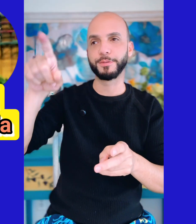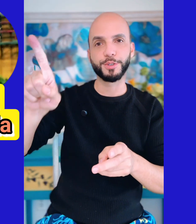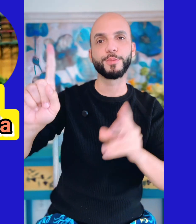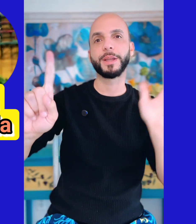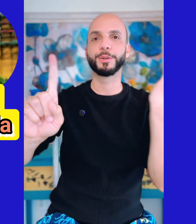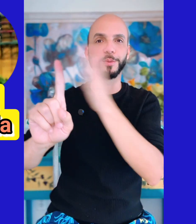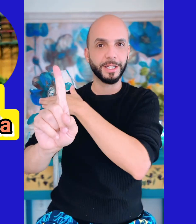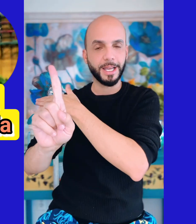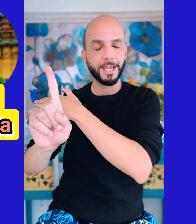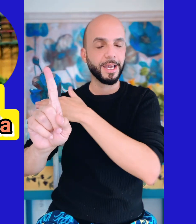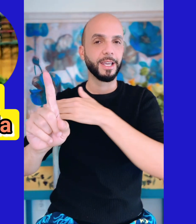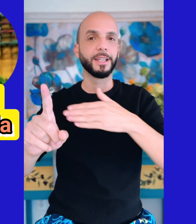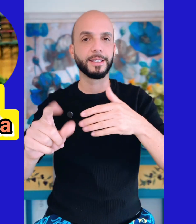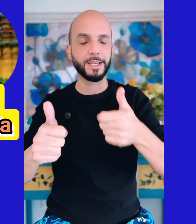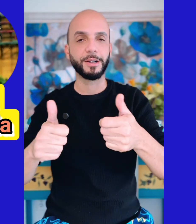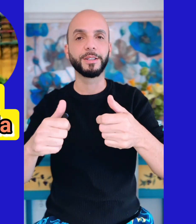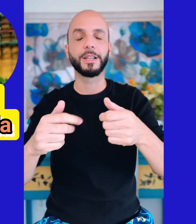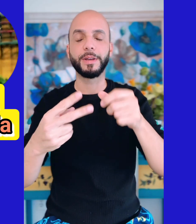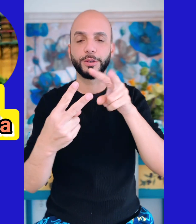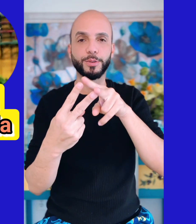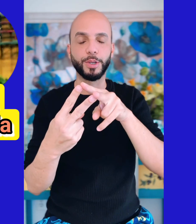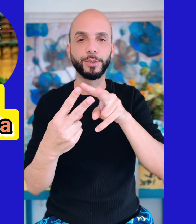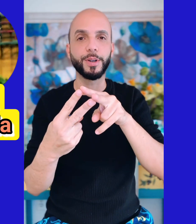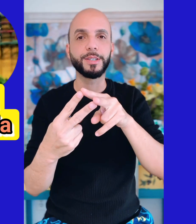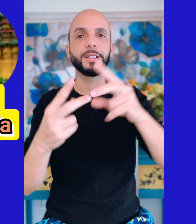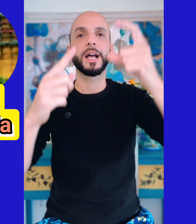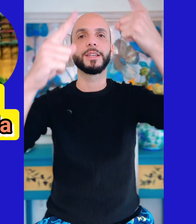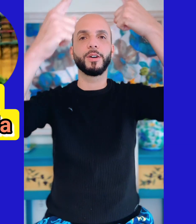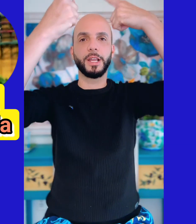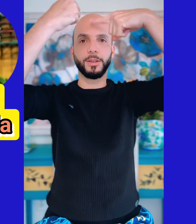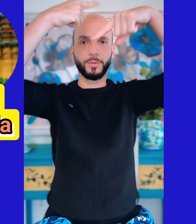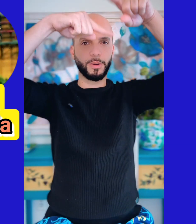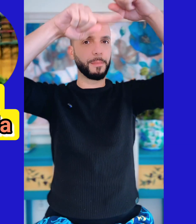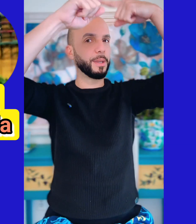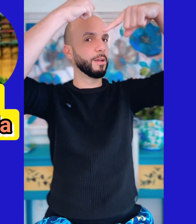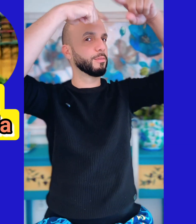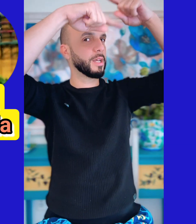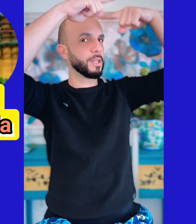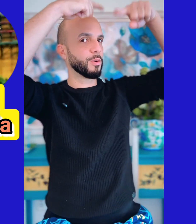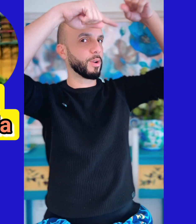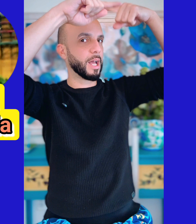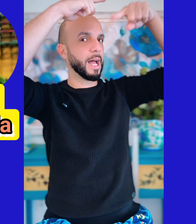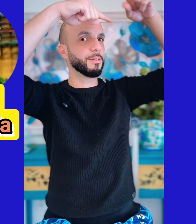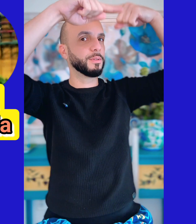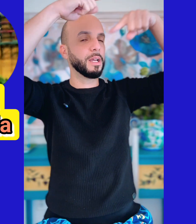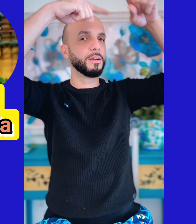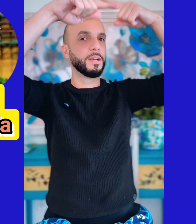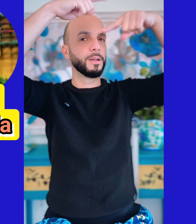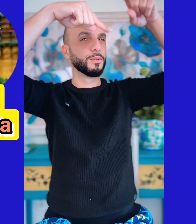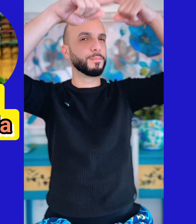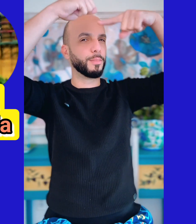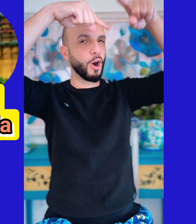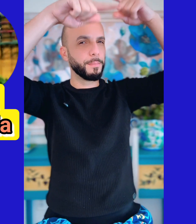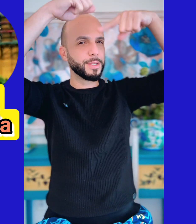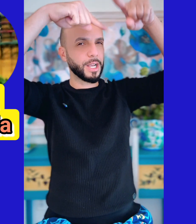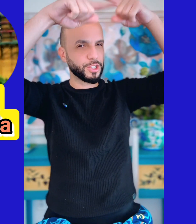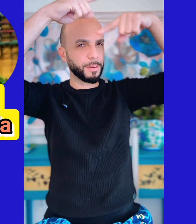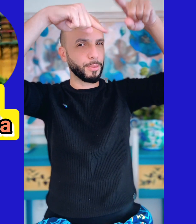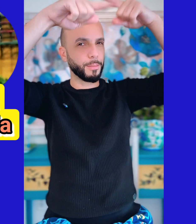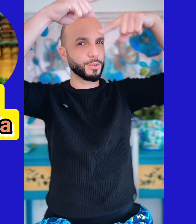seu Madruga, né? Certo? Então, são dois sinais. Olha aí, cabelo, né? Enrolado, né? No Bops, acho que é Bops o